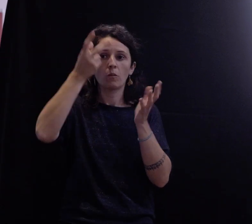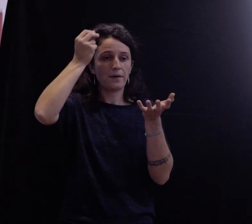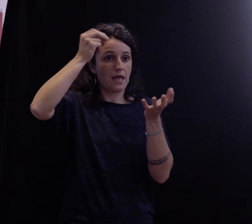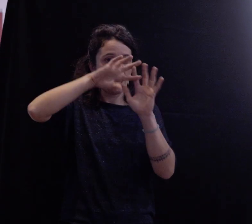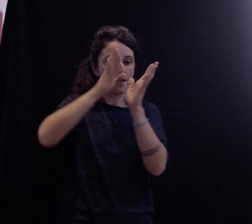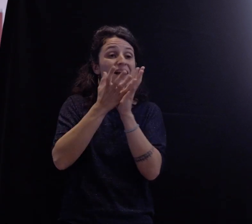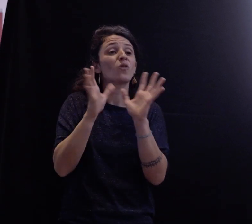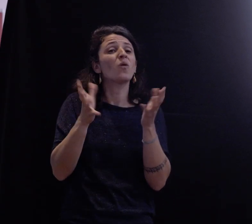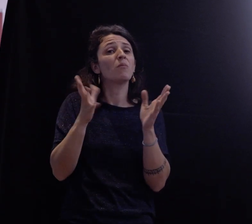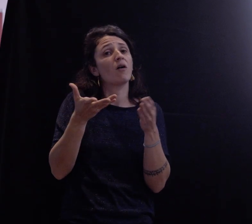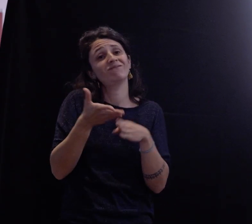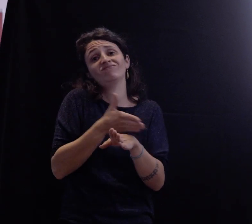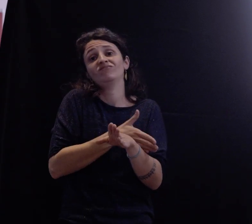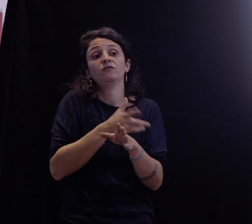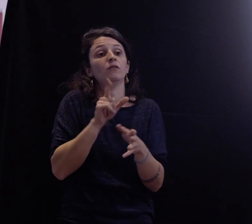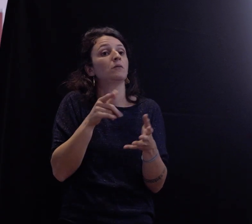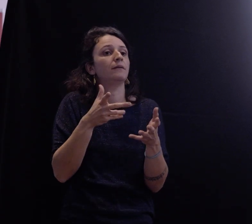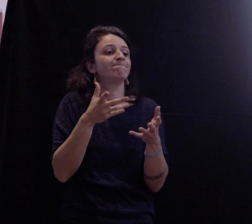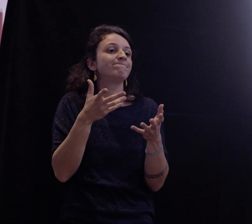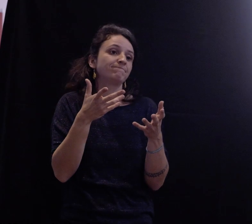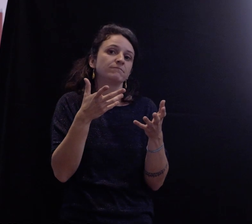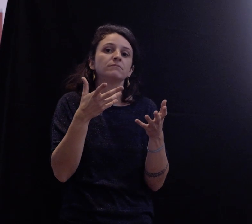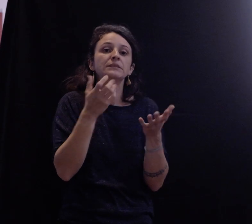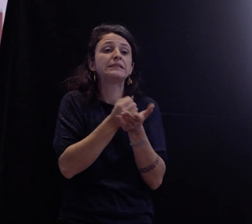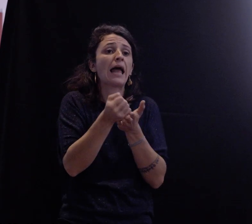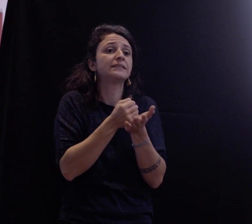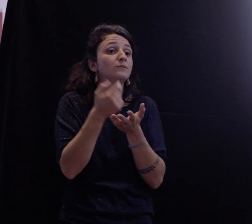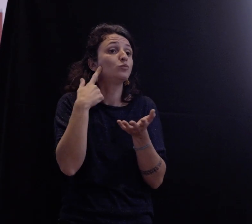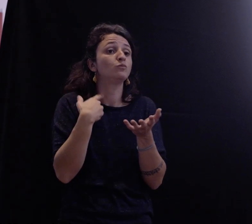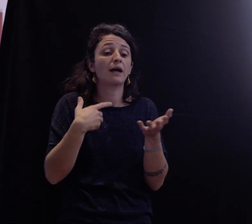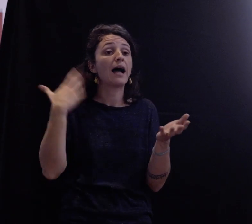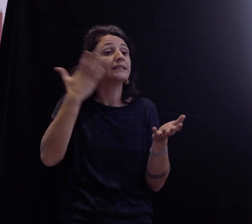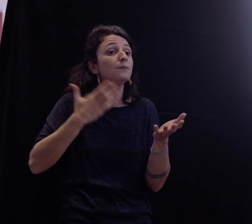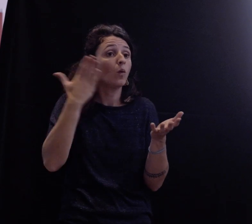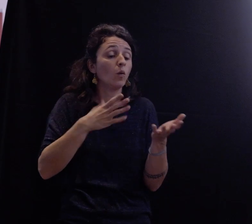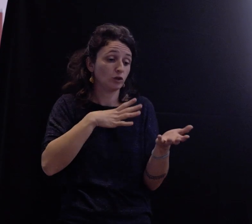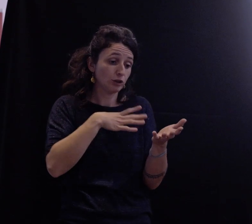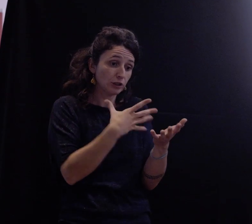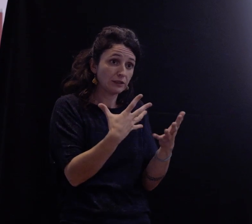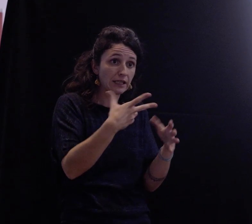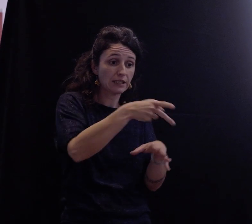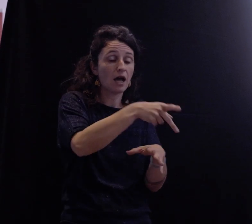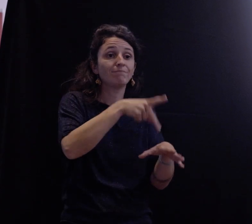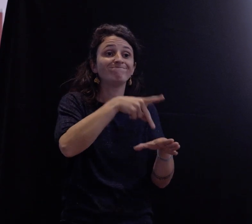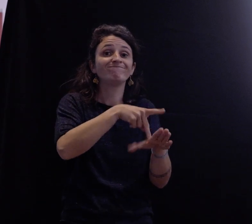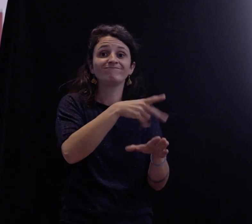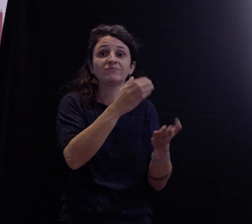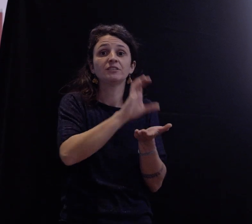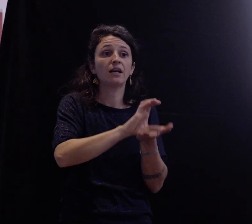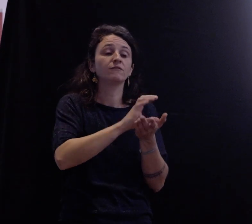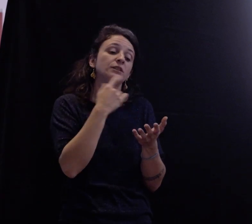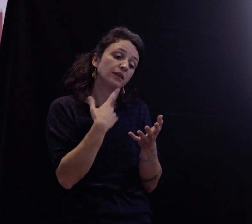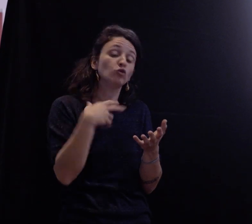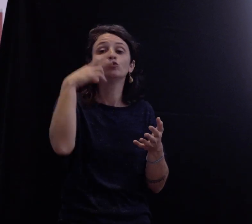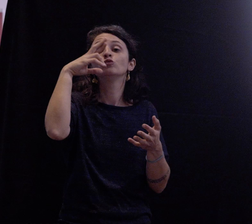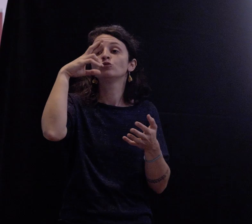mieux que de créer des animaux qui ont la même chose que nous, parce que c'est plus difficile de le faire chez nous, évidemment. Donc on va fabriquer des souris qui ont le syndrome charge, des